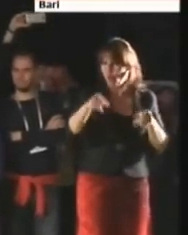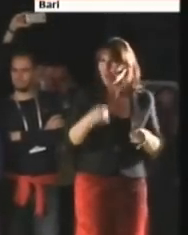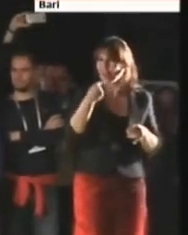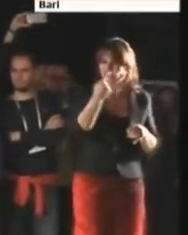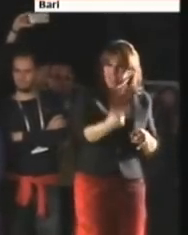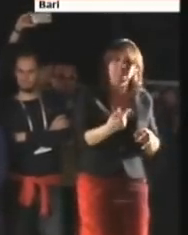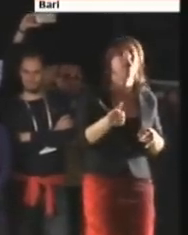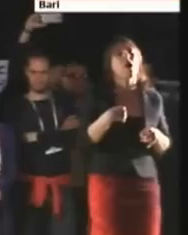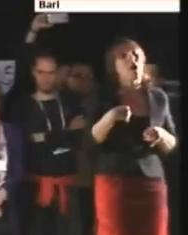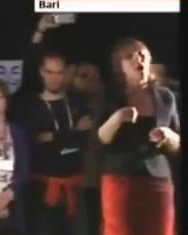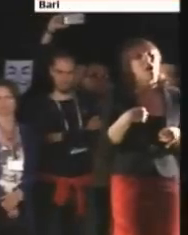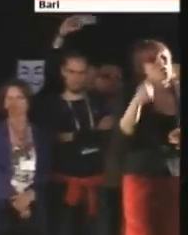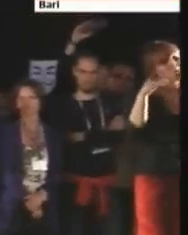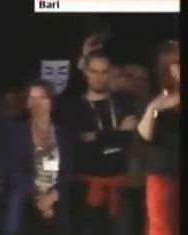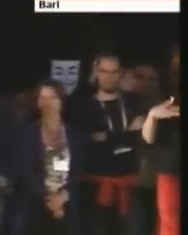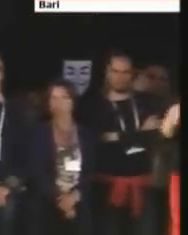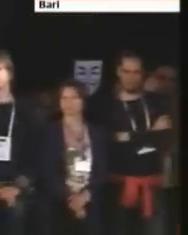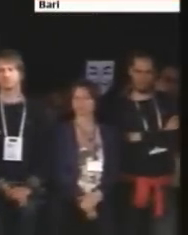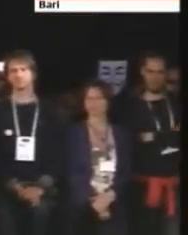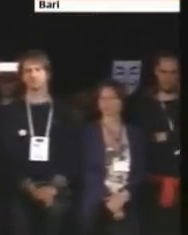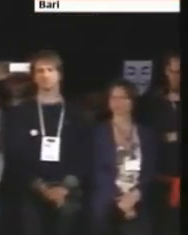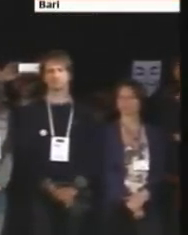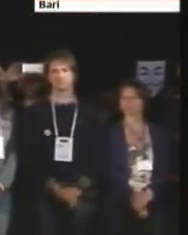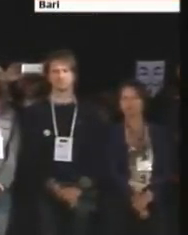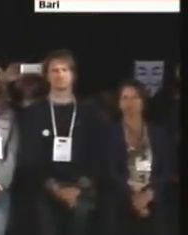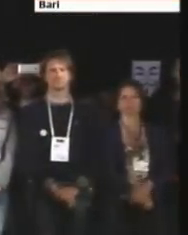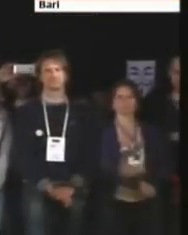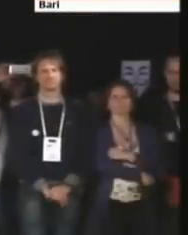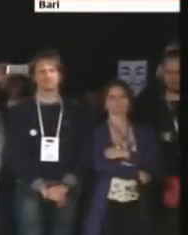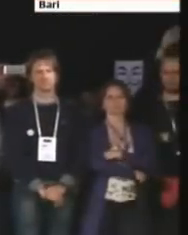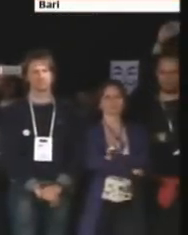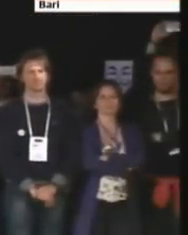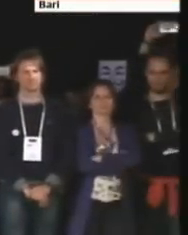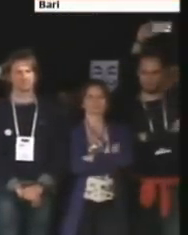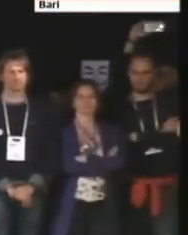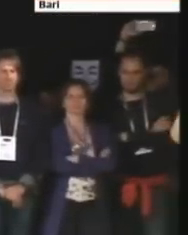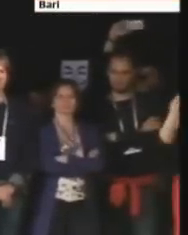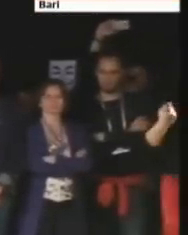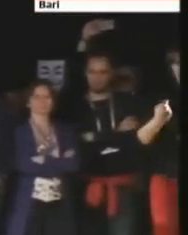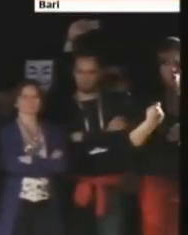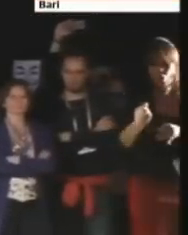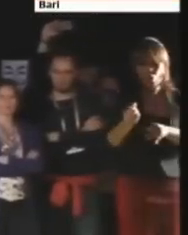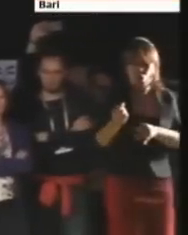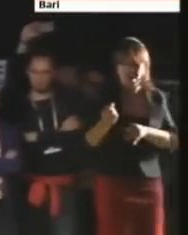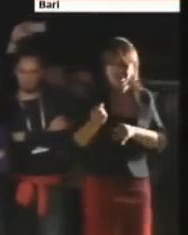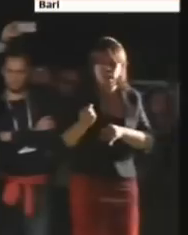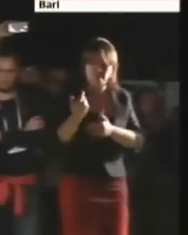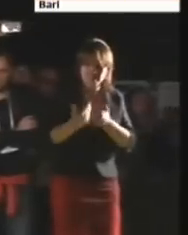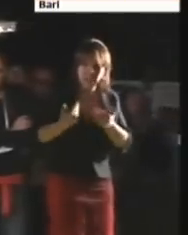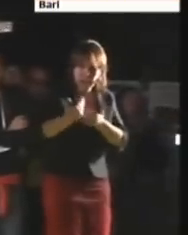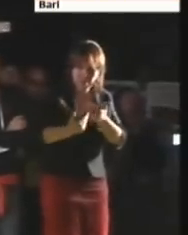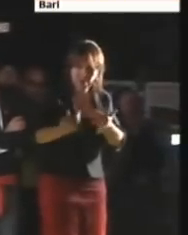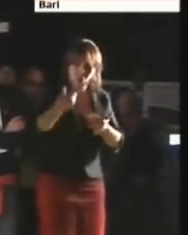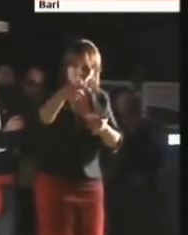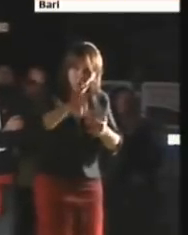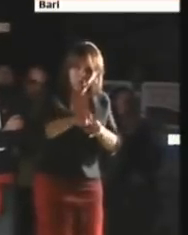dei grossi dubbi quando tu hai tutti contro, tutta la politica contro. Adesso possono farsi forza di andare avanti perché c'è